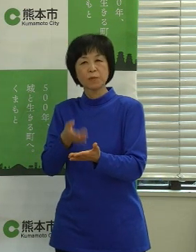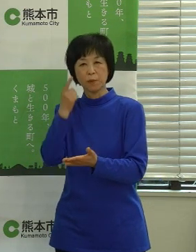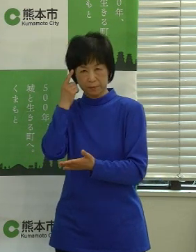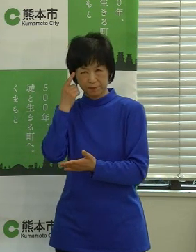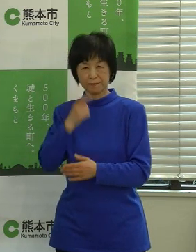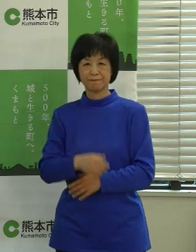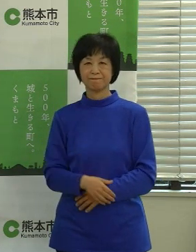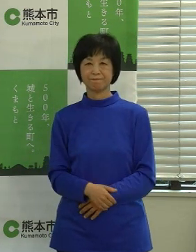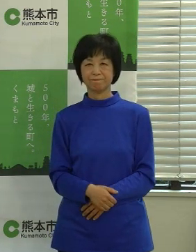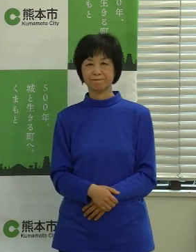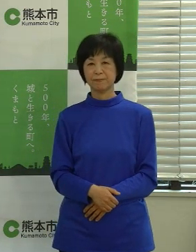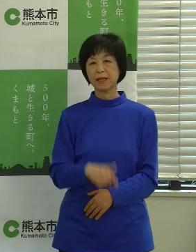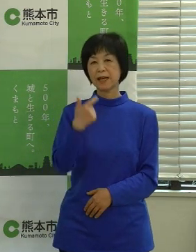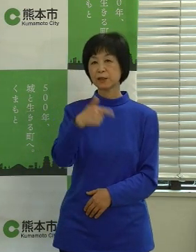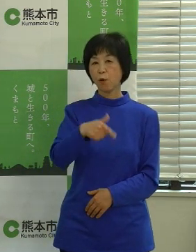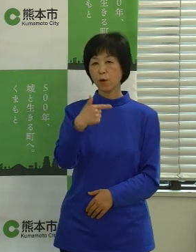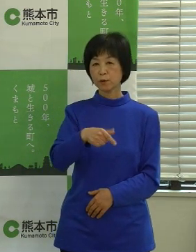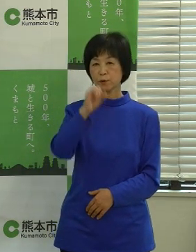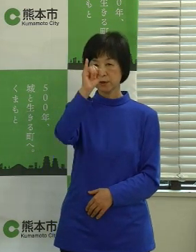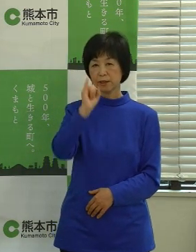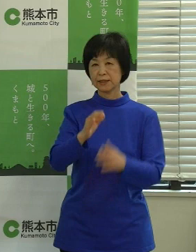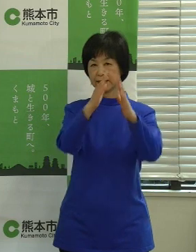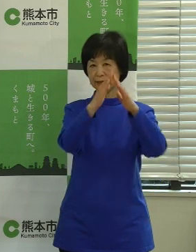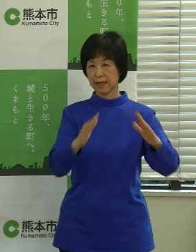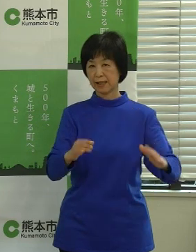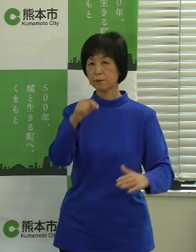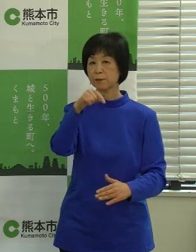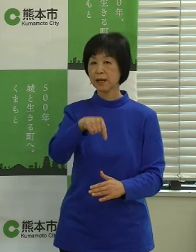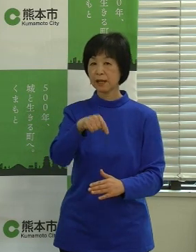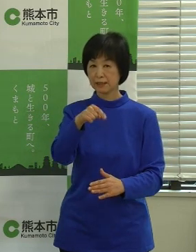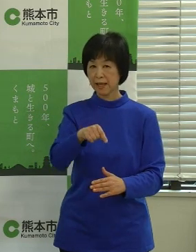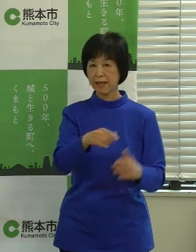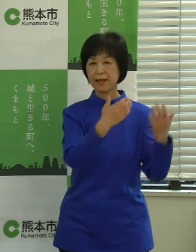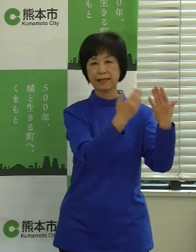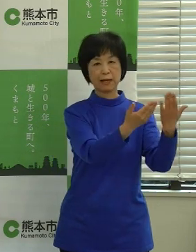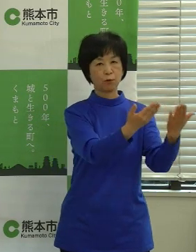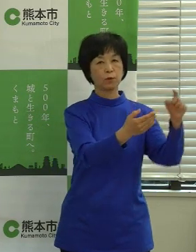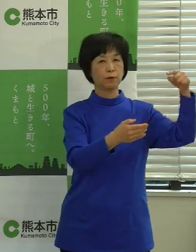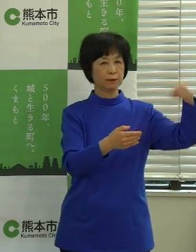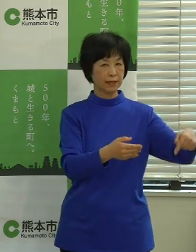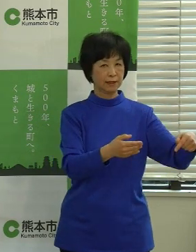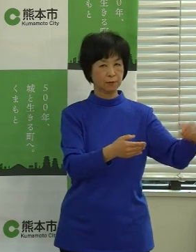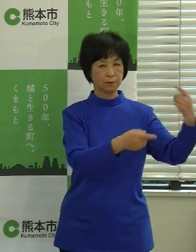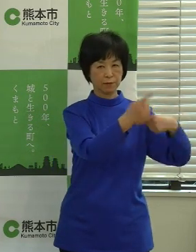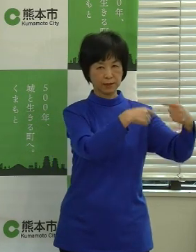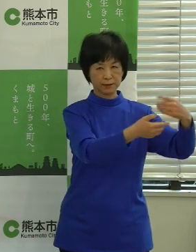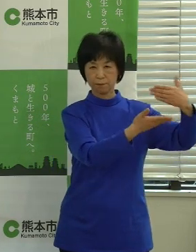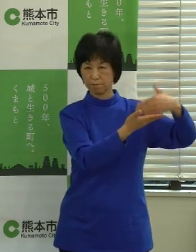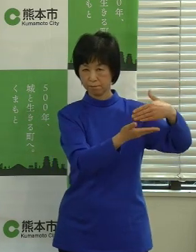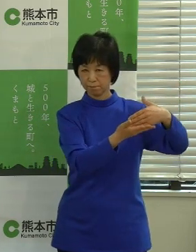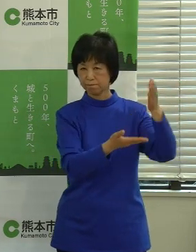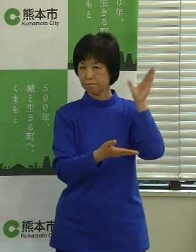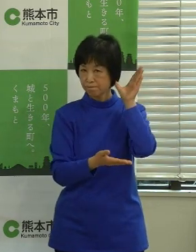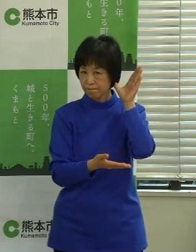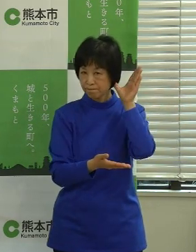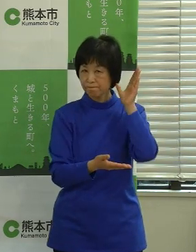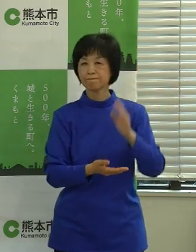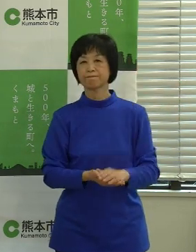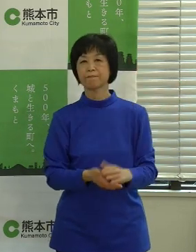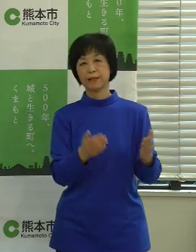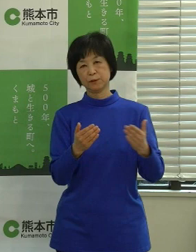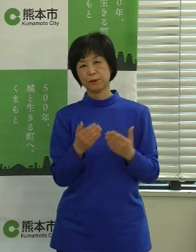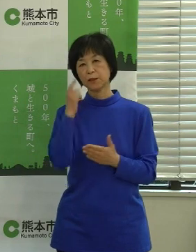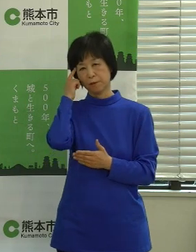の中でよく、その現場の声を聞きながらですね、判断をされるべきだというふうに思っております。